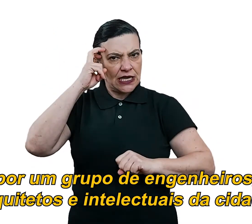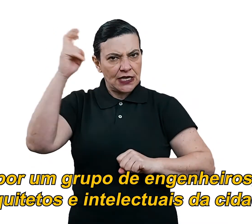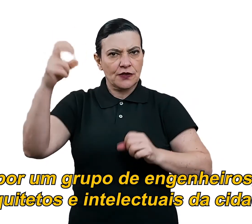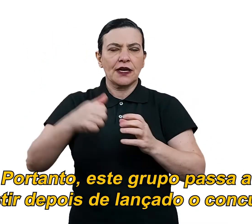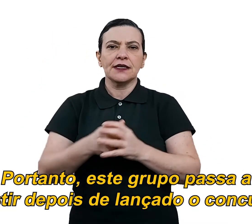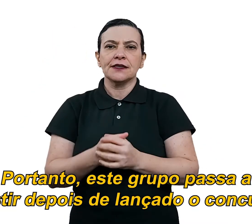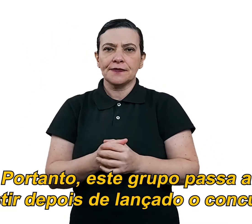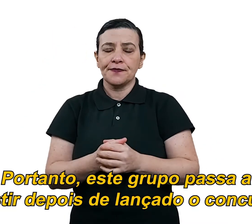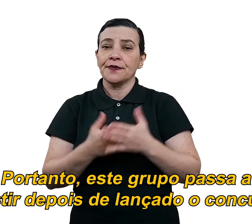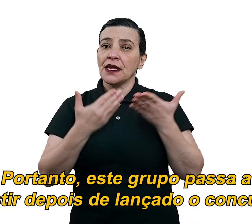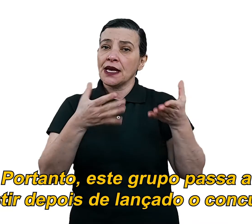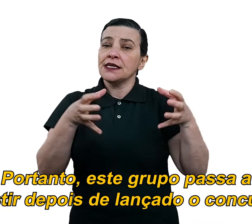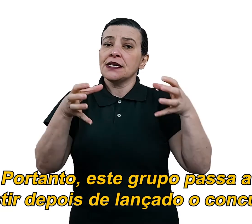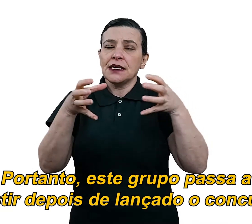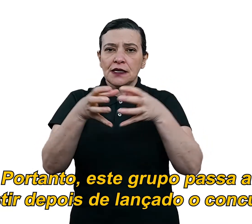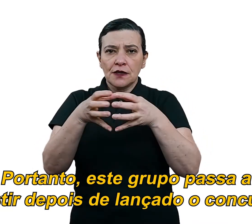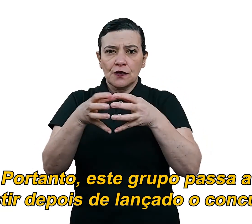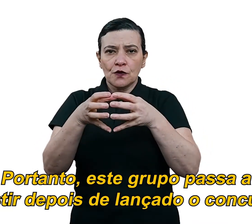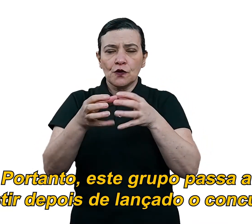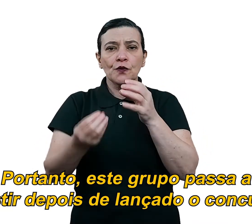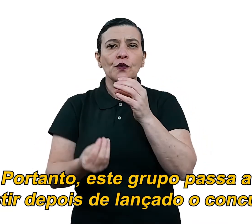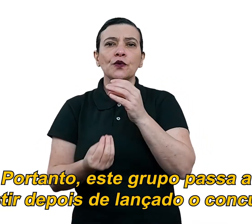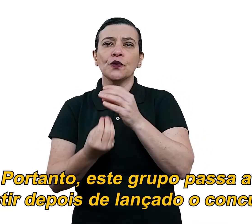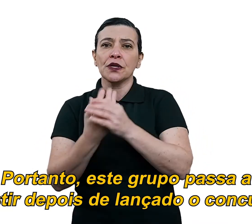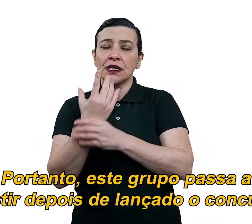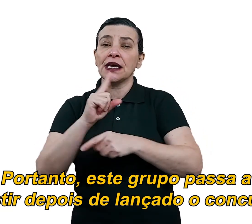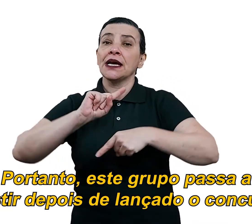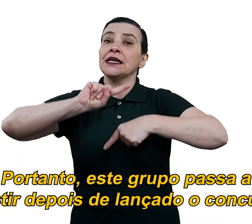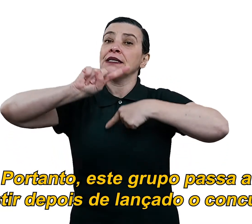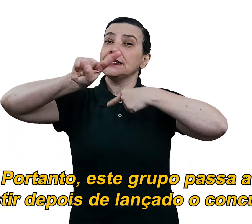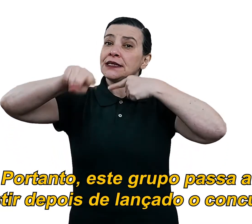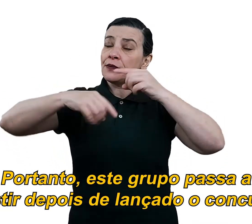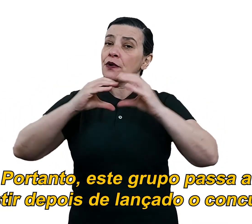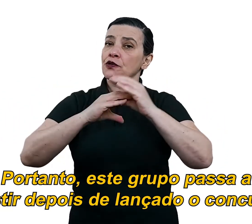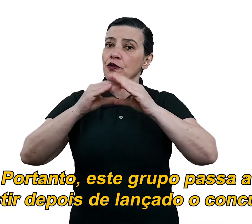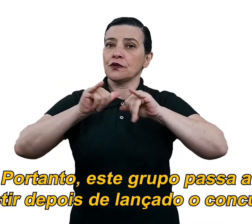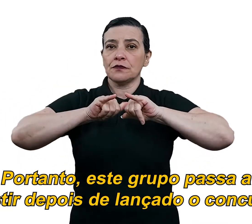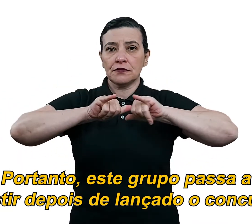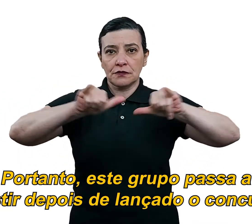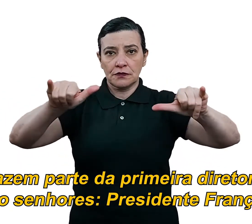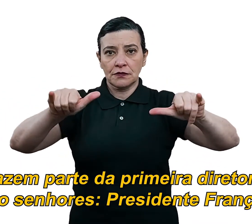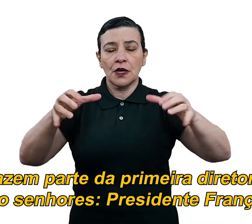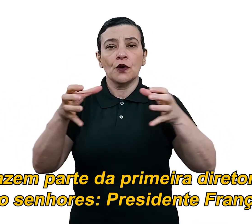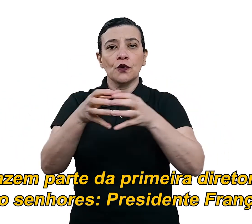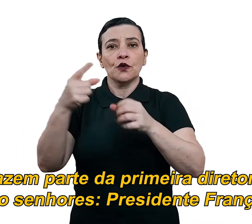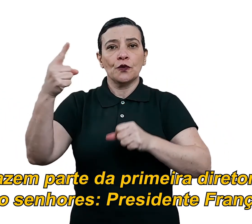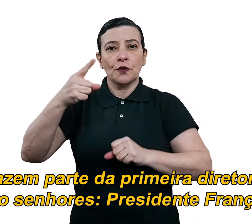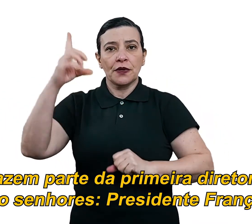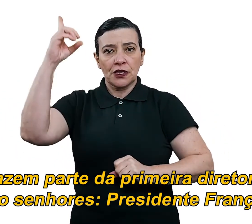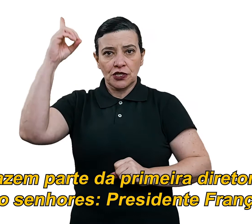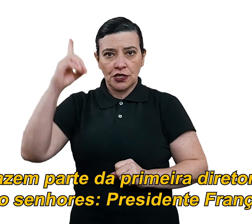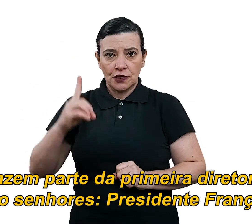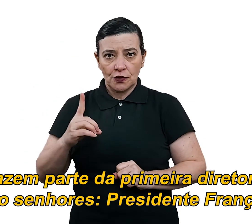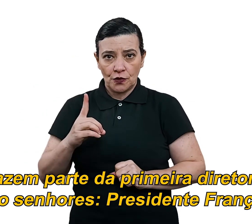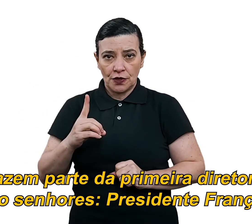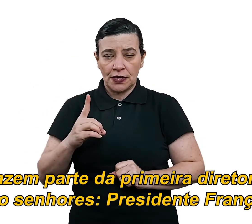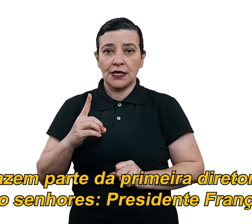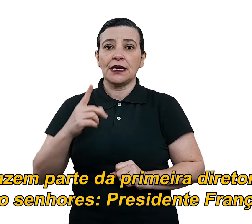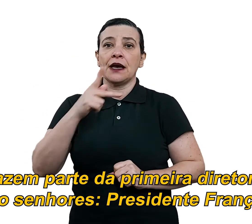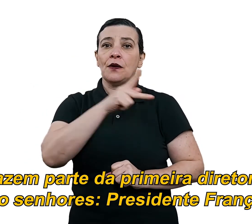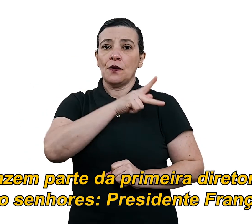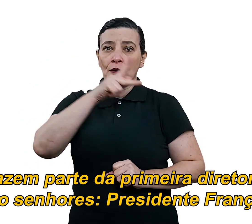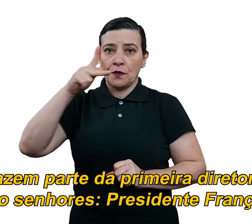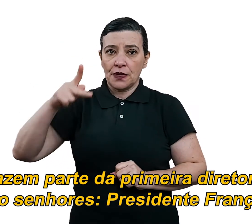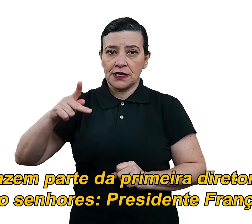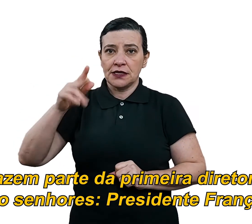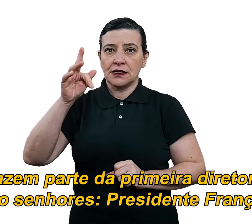da cidade. Portanto, este grupo passa a existir depois de lançado o concurso. Fazem parte da primeira